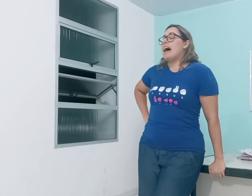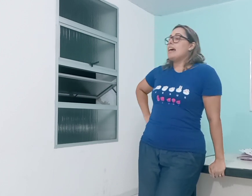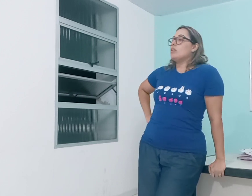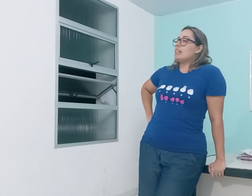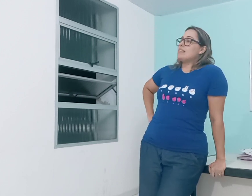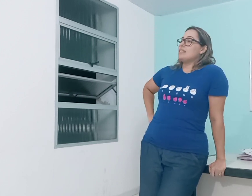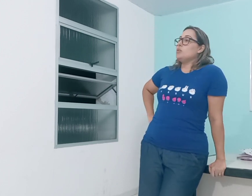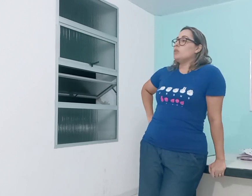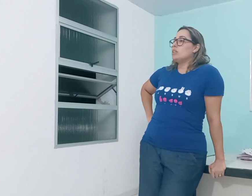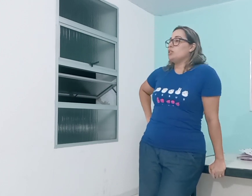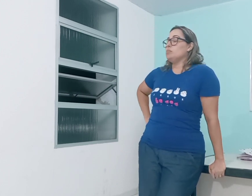eu nasci no ano de